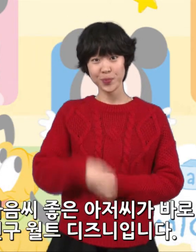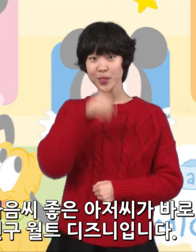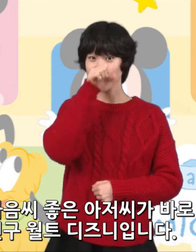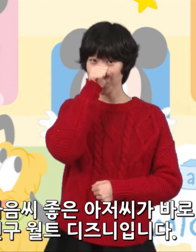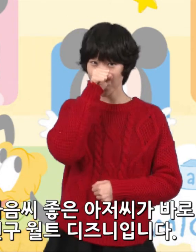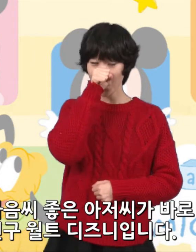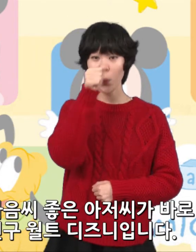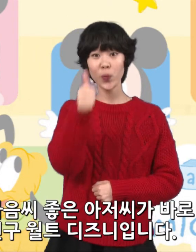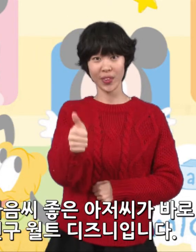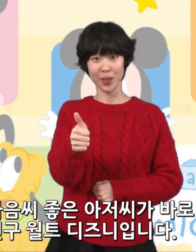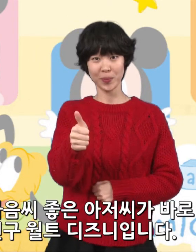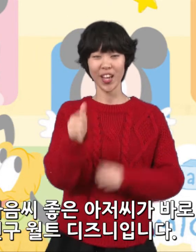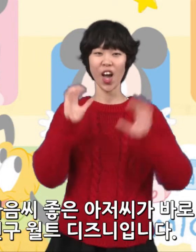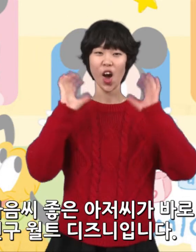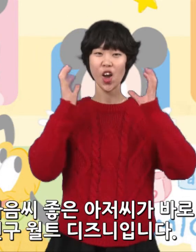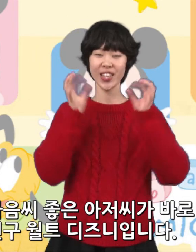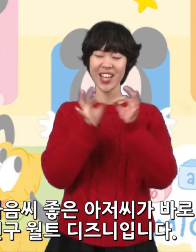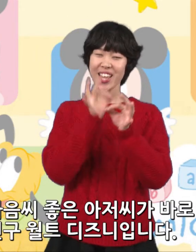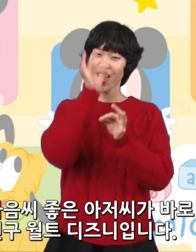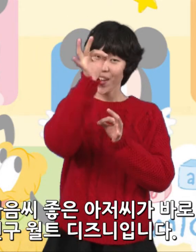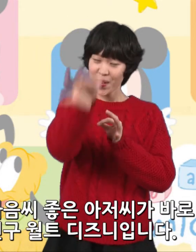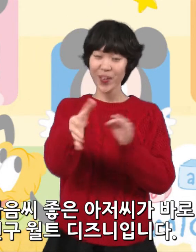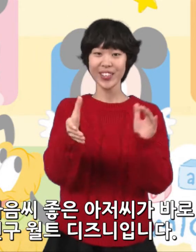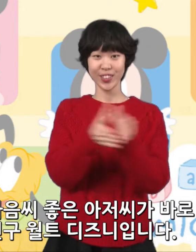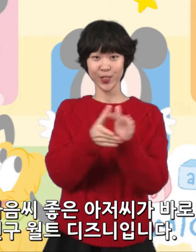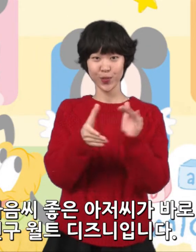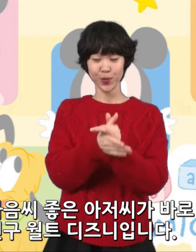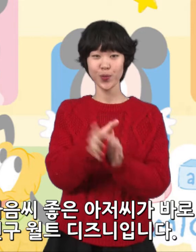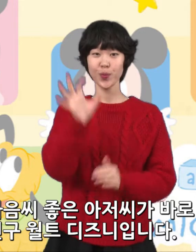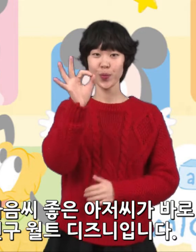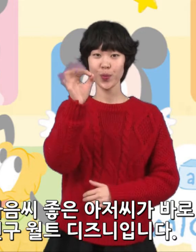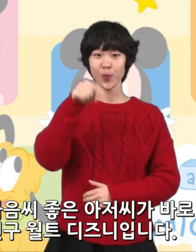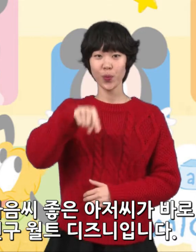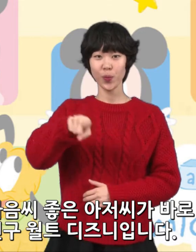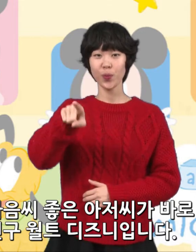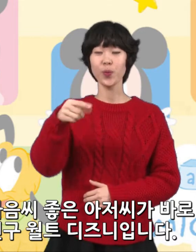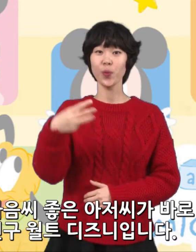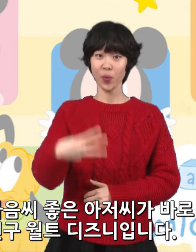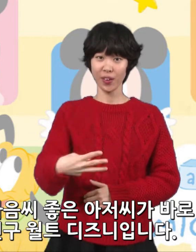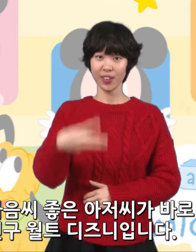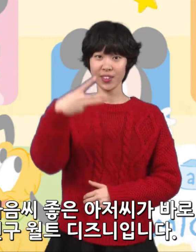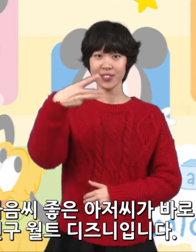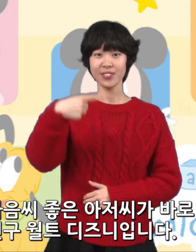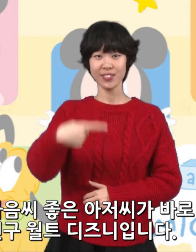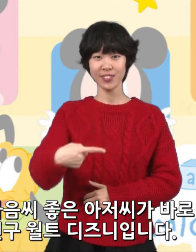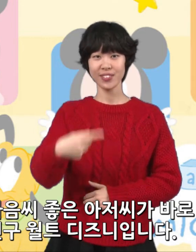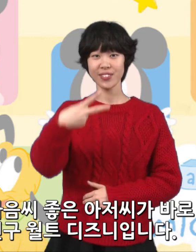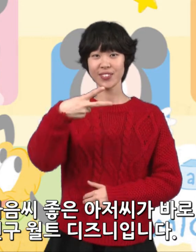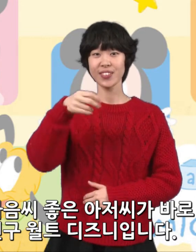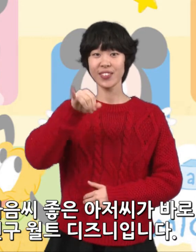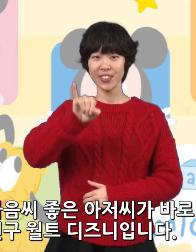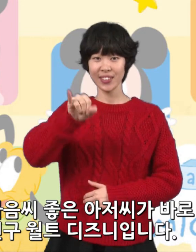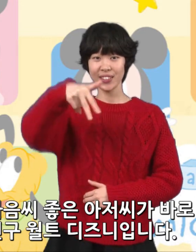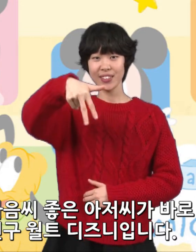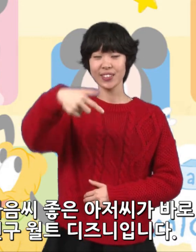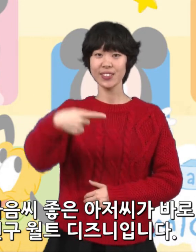좋은 아저씨가 바로 어린이들의 영원한 친구 월트 디즈니입니다.